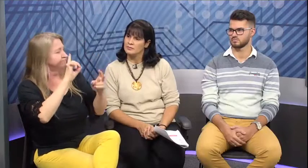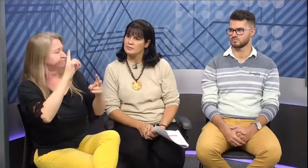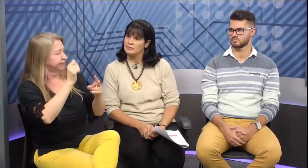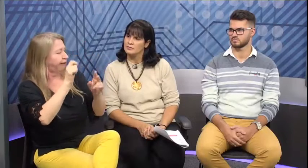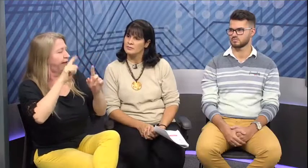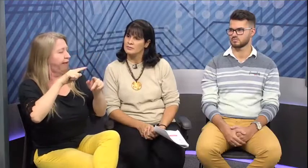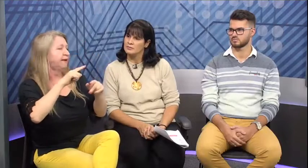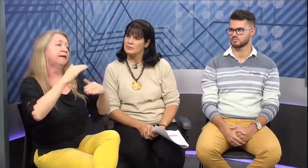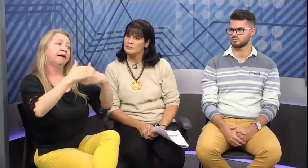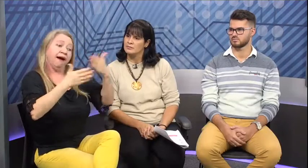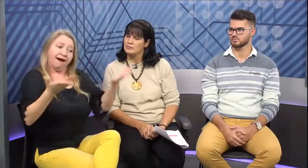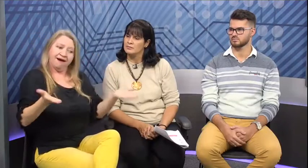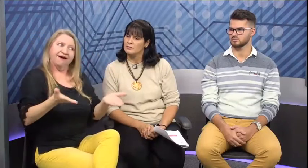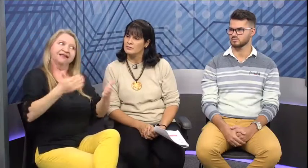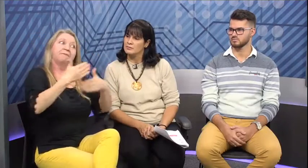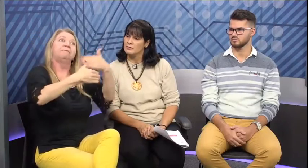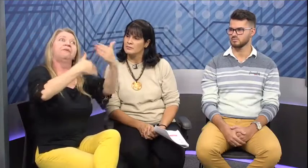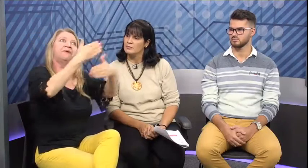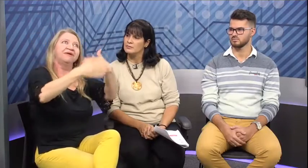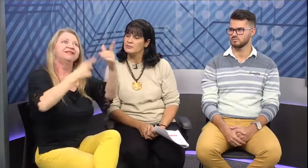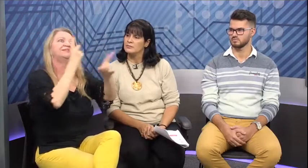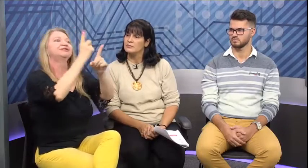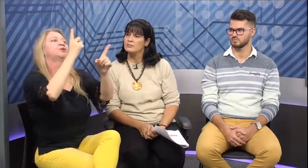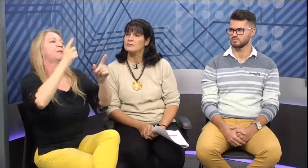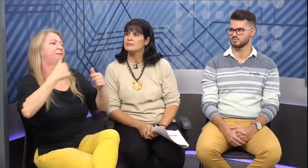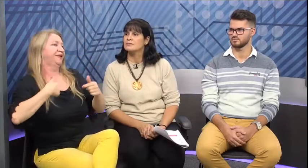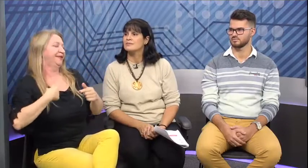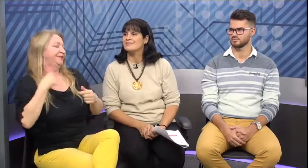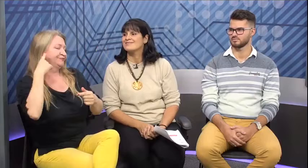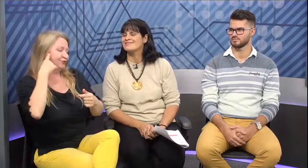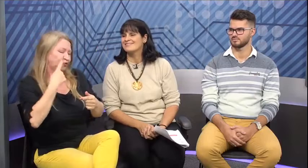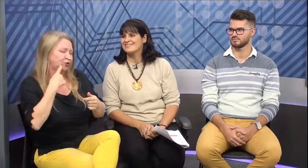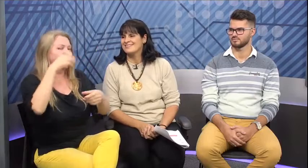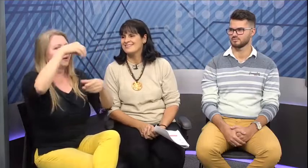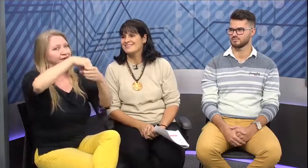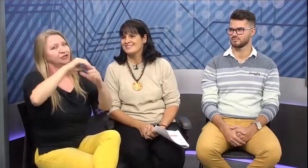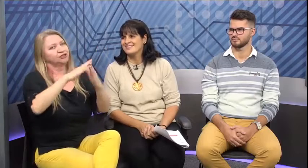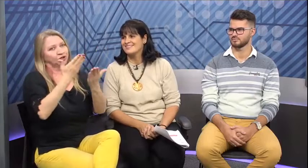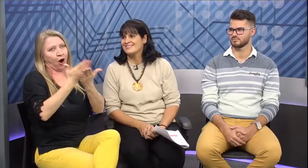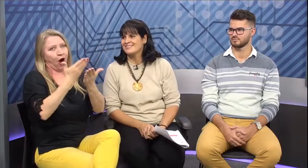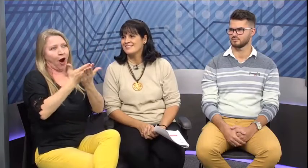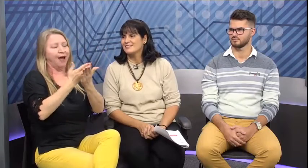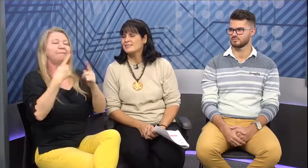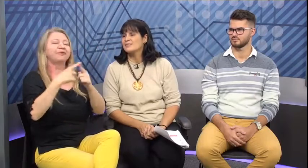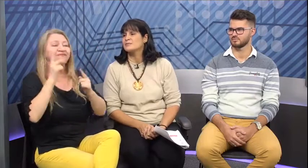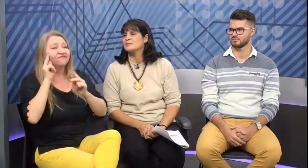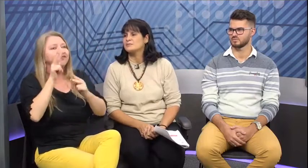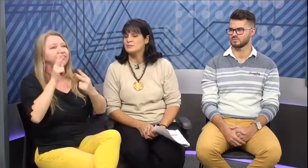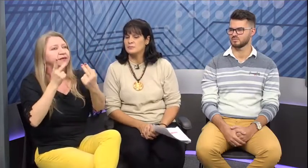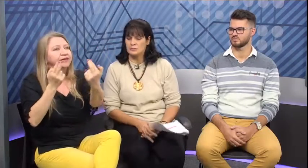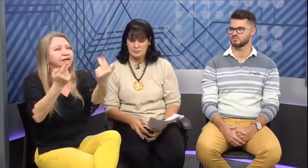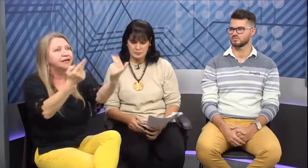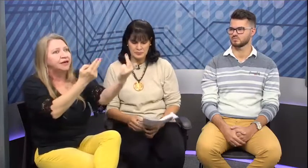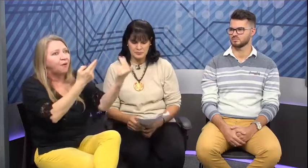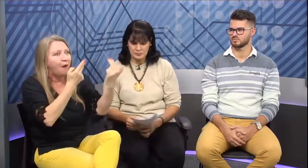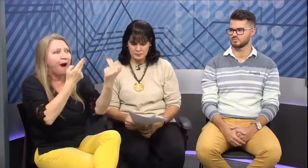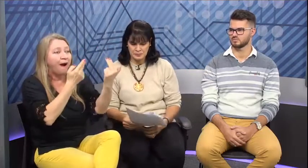vendo como uma deficiente auditiva, DA, e agora, né, claro, depois de um tempo, eu me identifiquei, eu me